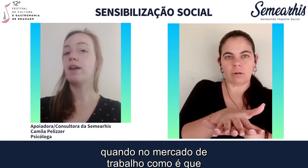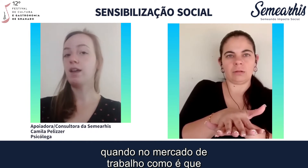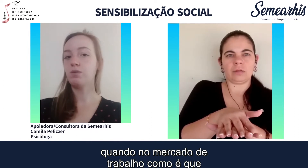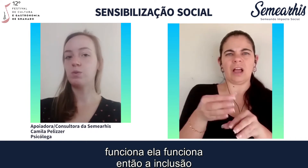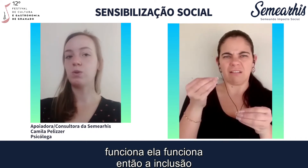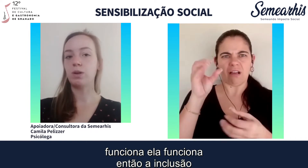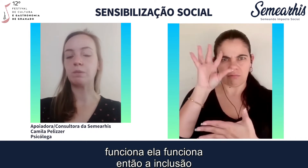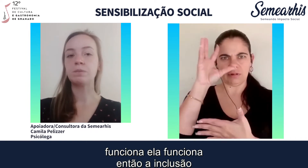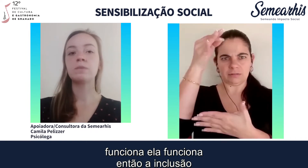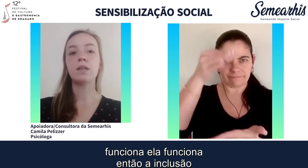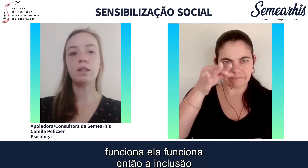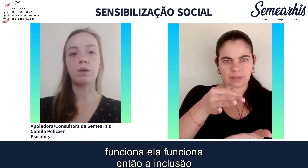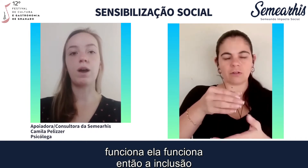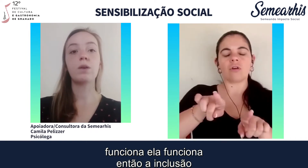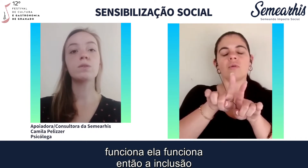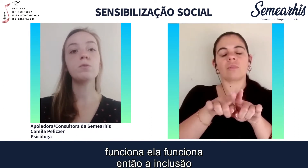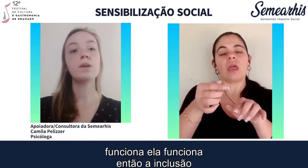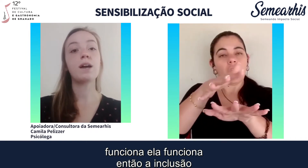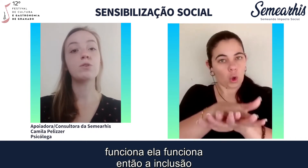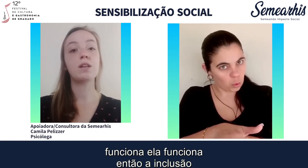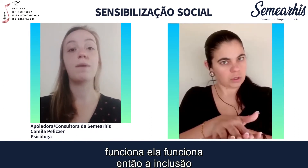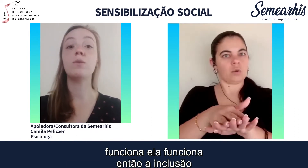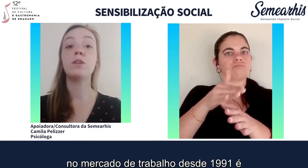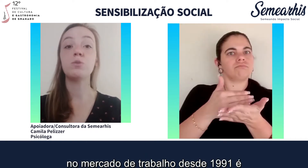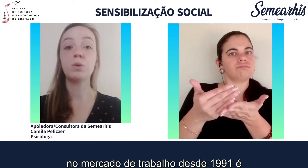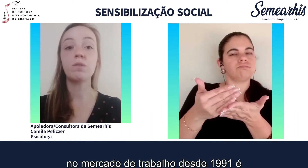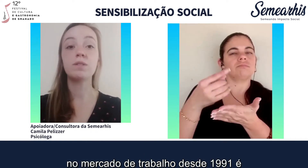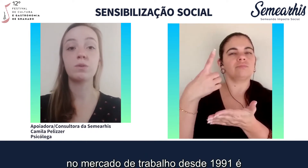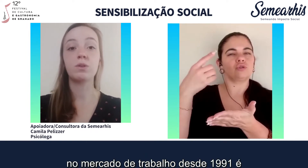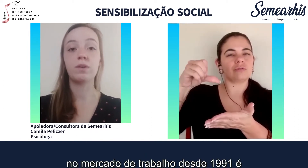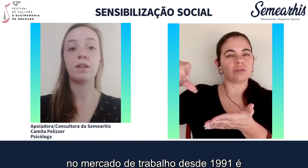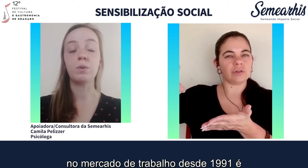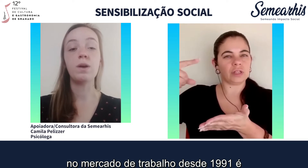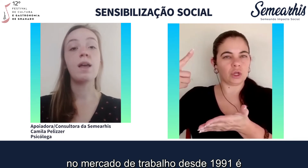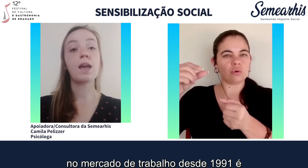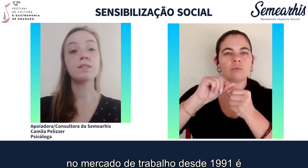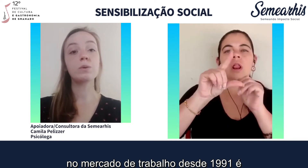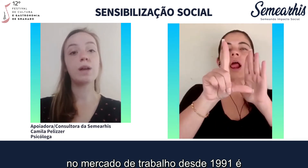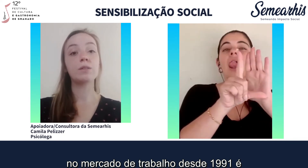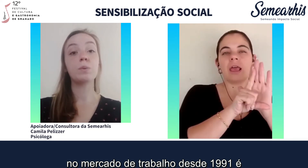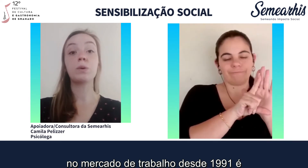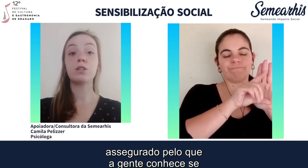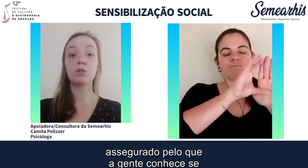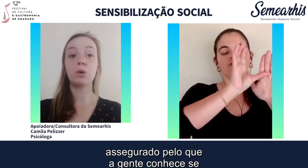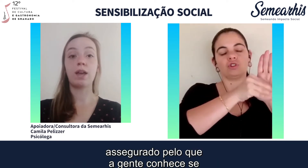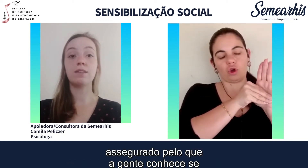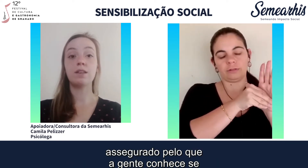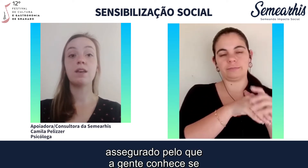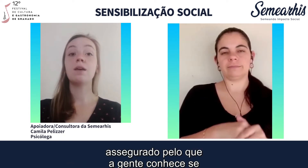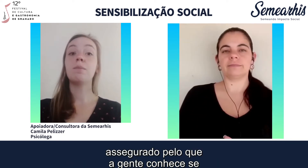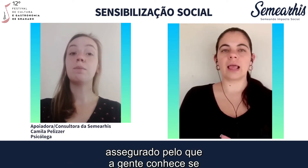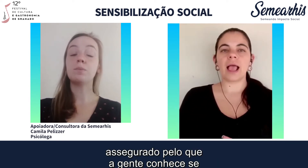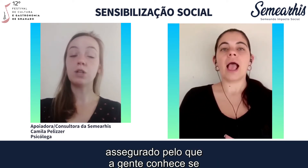funciona? Ela funciona? Então, a inclusão no mercado de trabalho desde 1991 é assegurada pelo que a gente